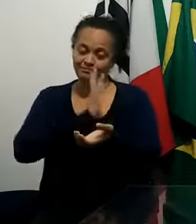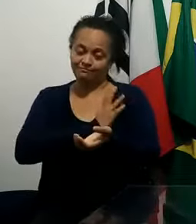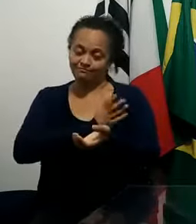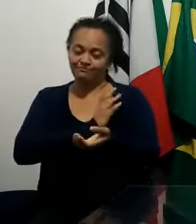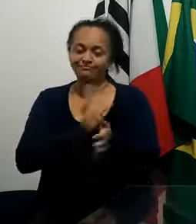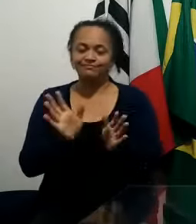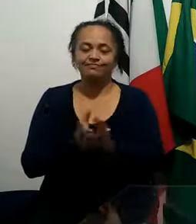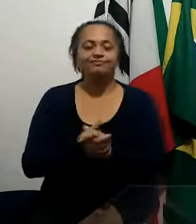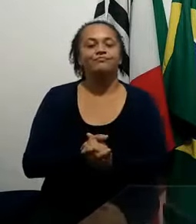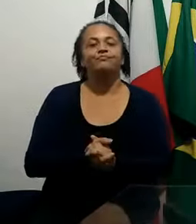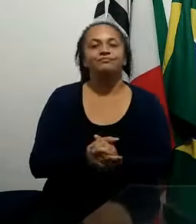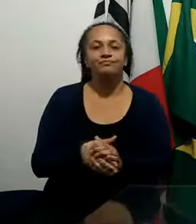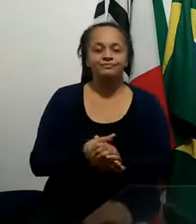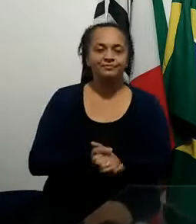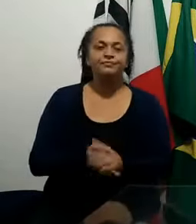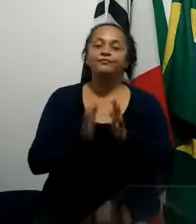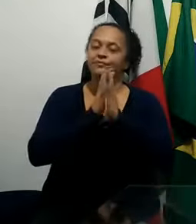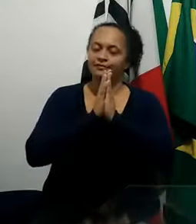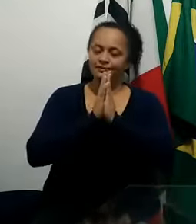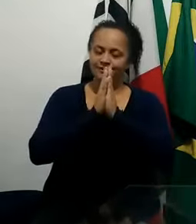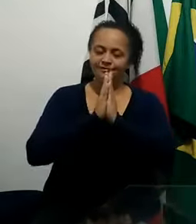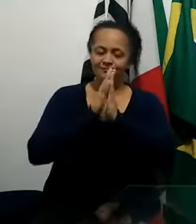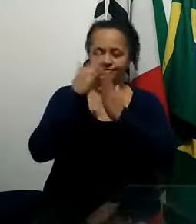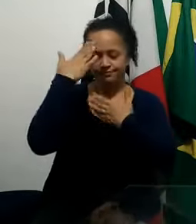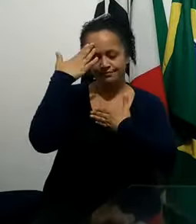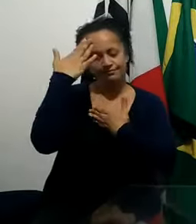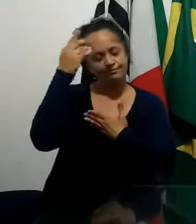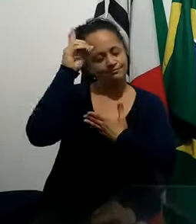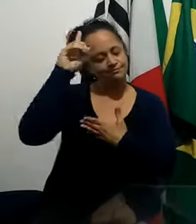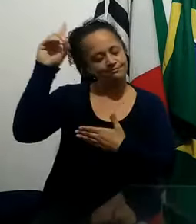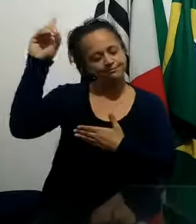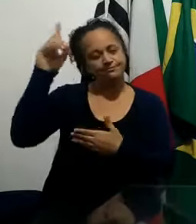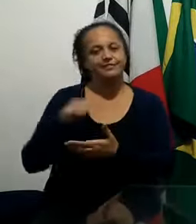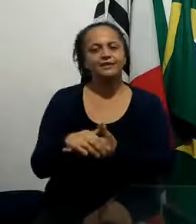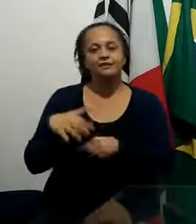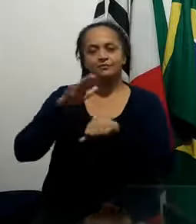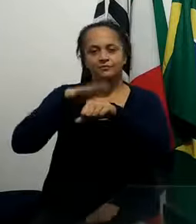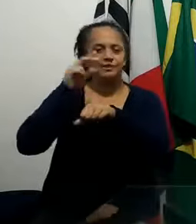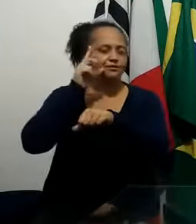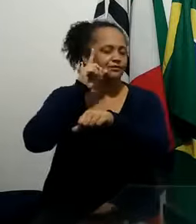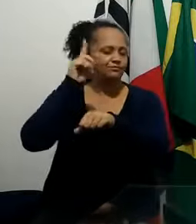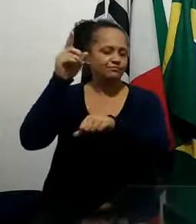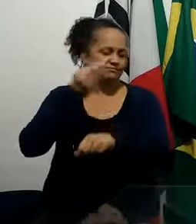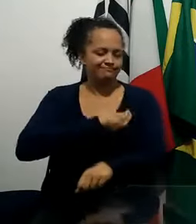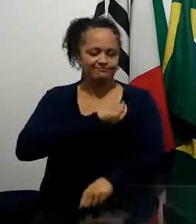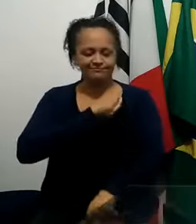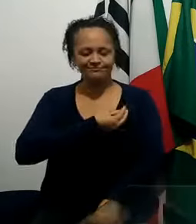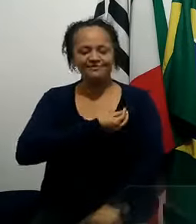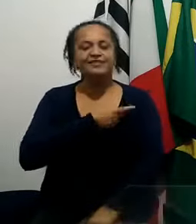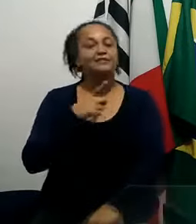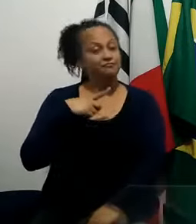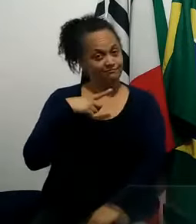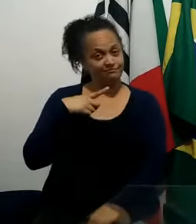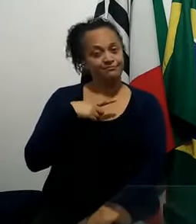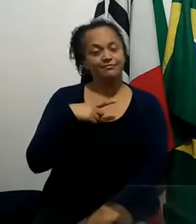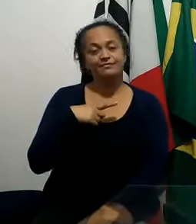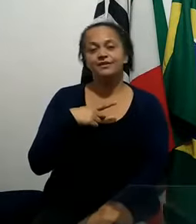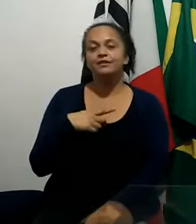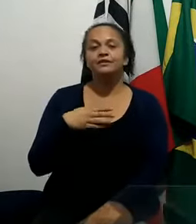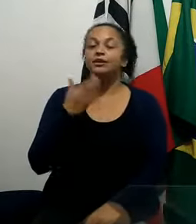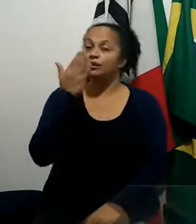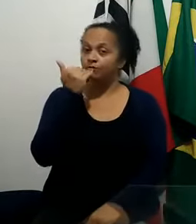Vamos lá então fazer uma oração e agradecer a Deus por mais um dia de vida que Ele nos concedeu, né? O pão